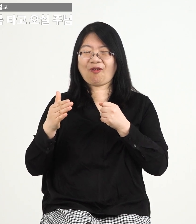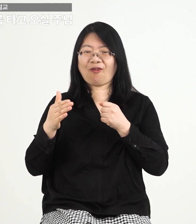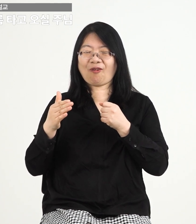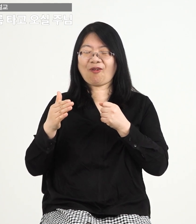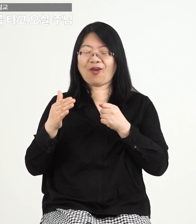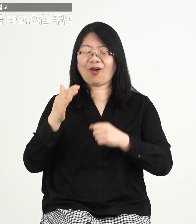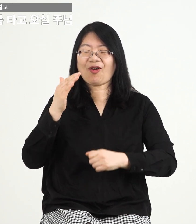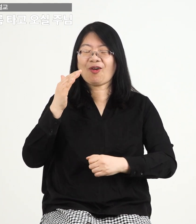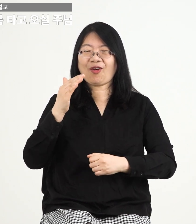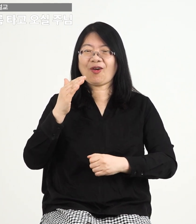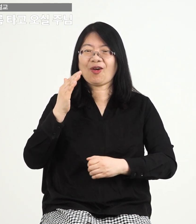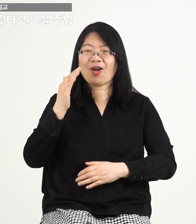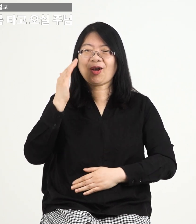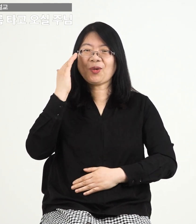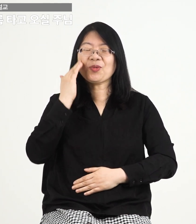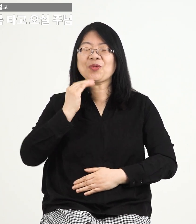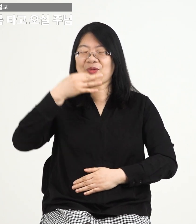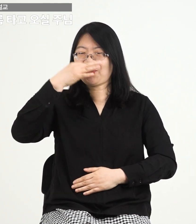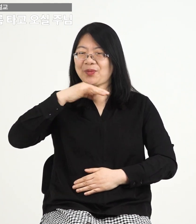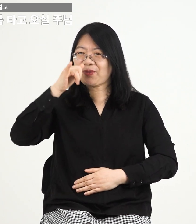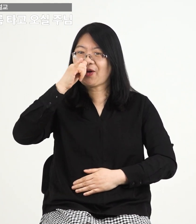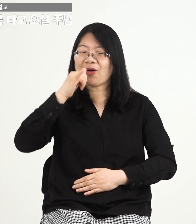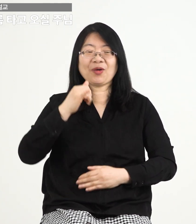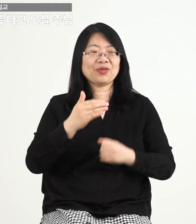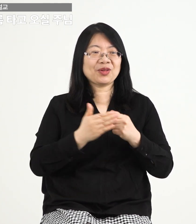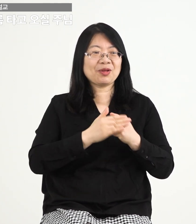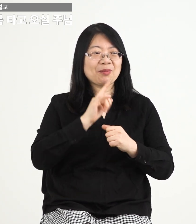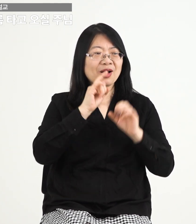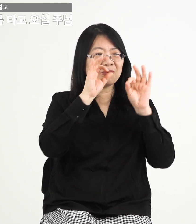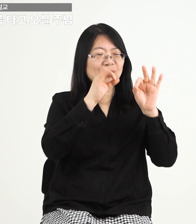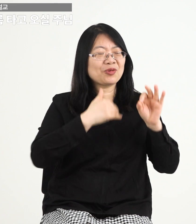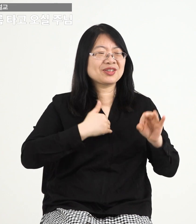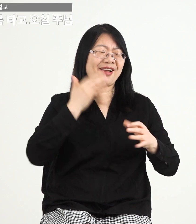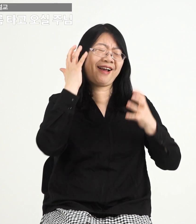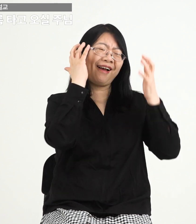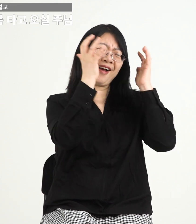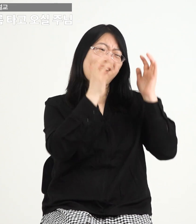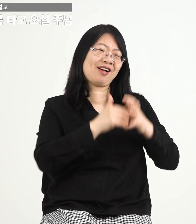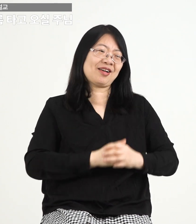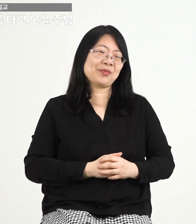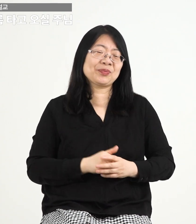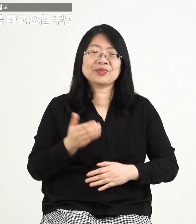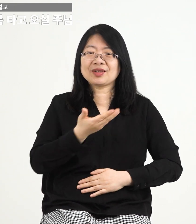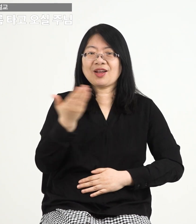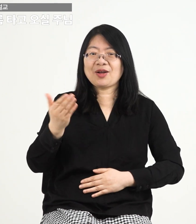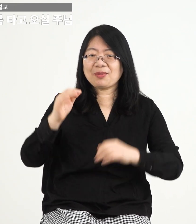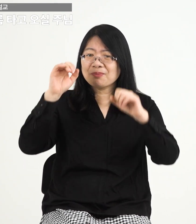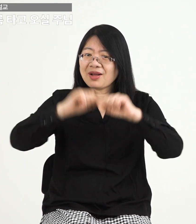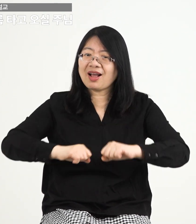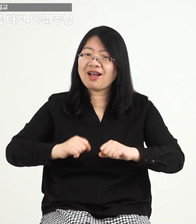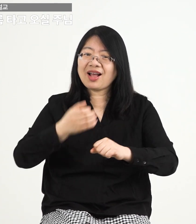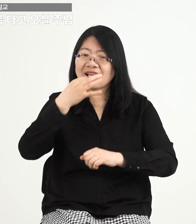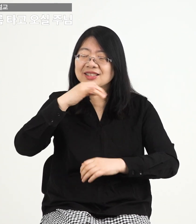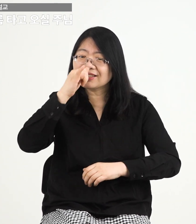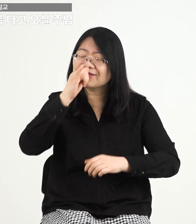아, 내가 헷갈리더라고, 내가. 응? 예. 여러분, 망하든 이익이